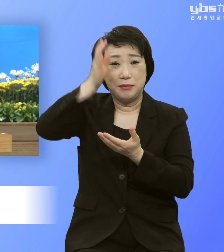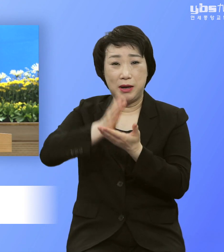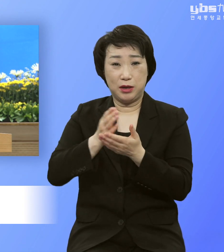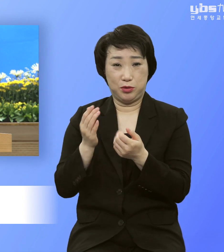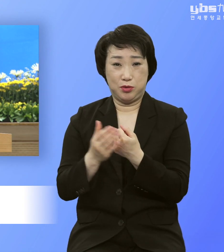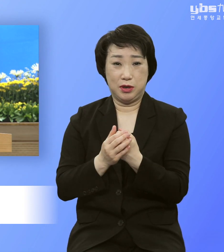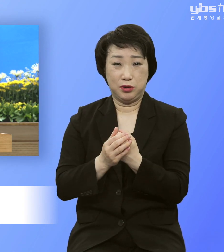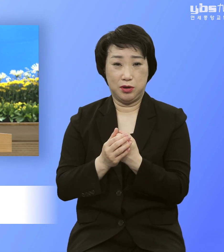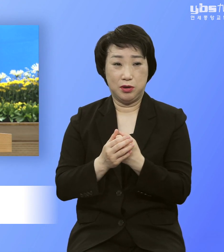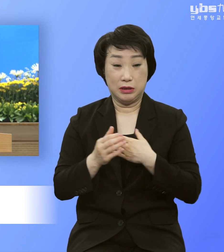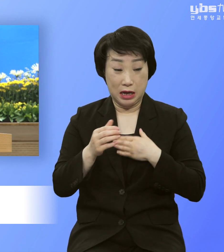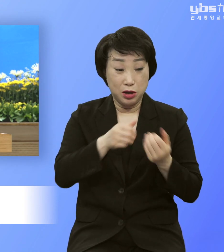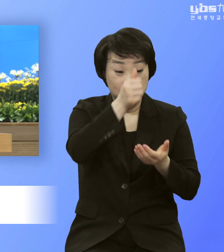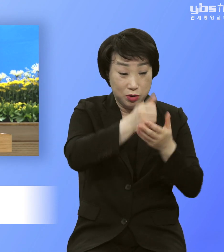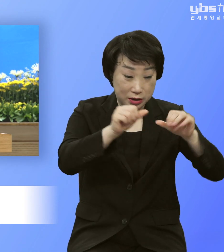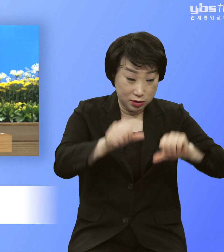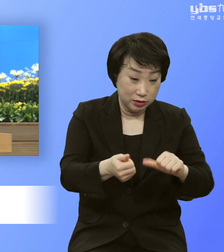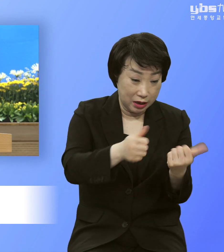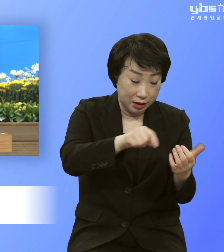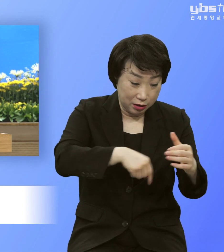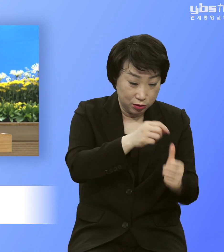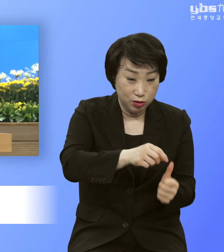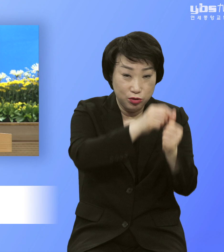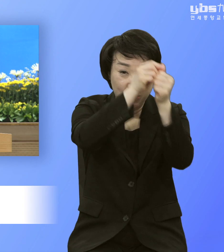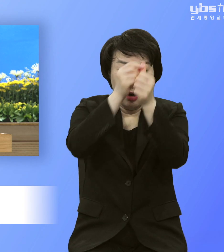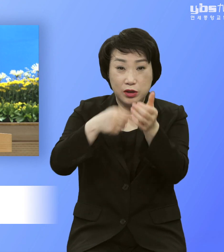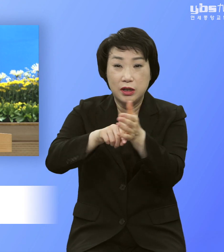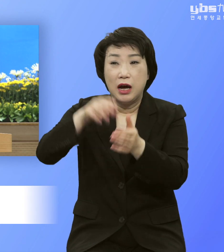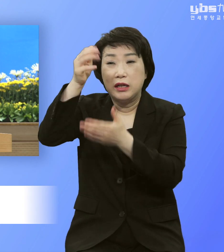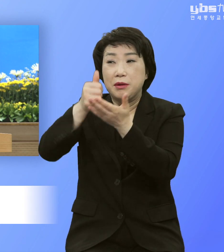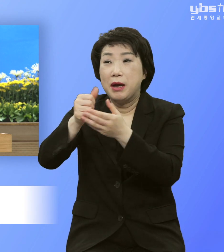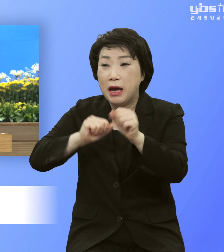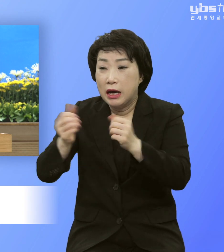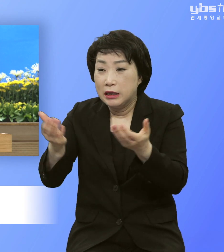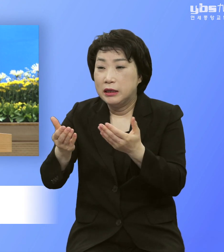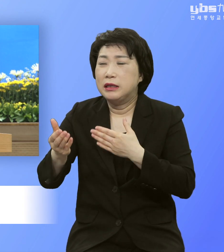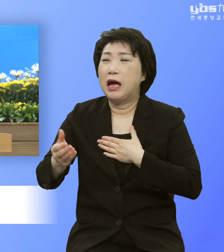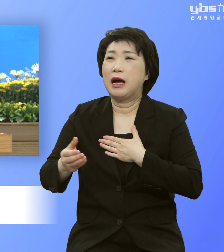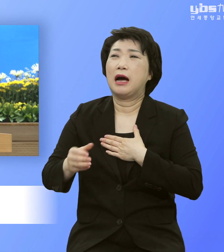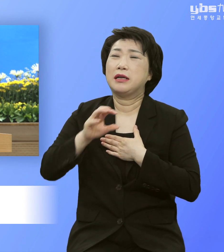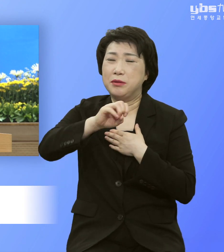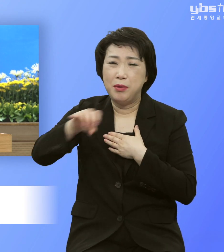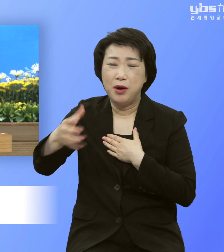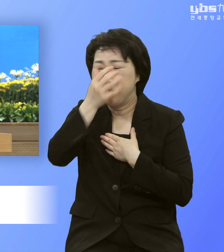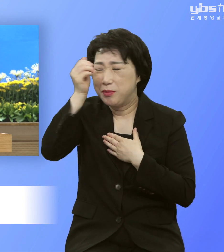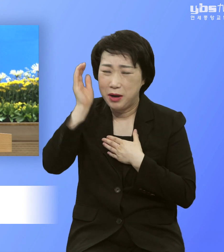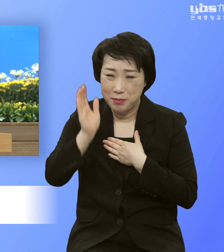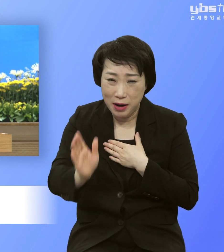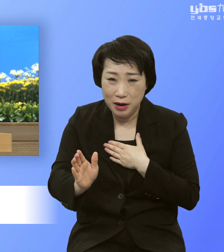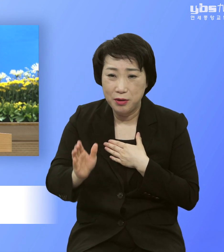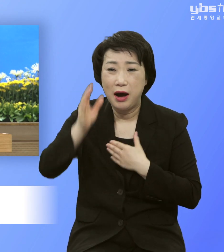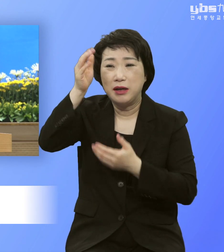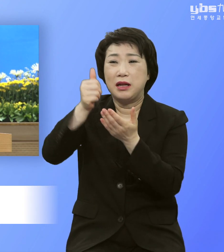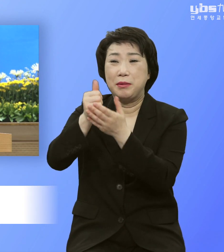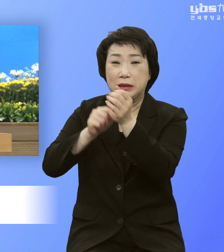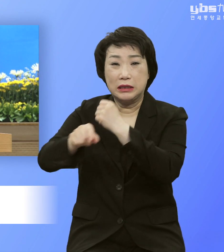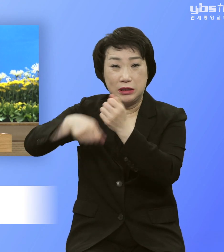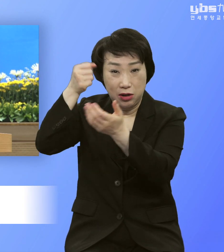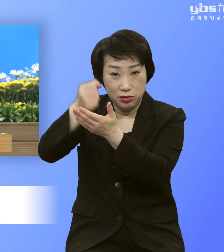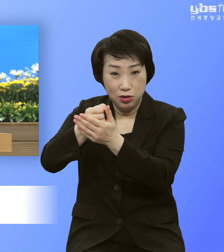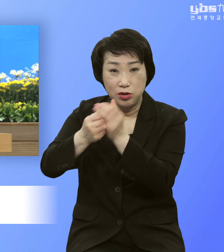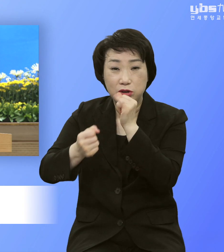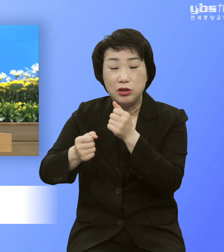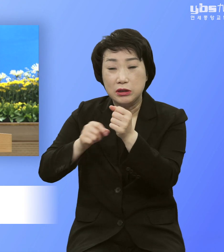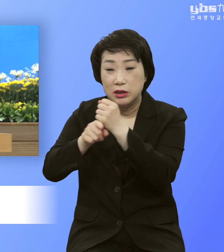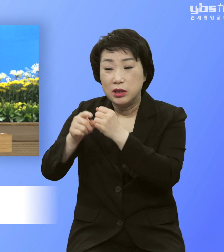하여 주시옵소서. 나를 죄와 저주와 사망에서 구원하시기 위해서 하나님께서 행하신 역사를 부정하지 않게 하여 주시옵소서. 하나님께서는 뜻을 세우시고